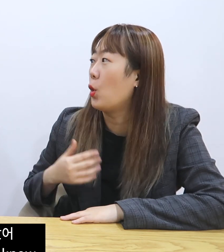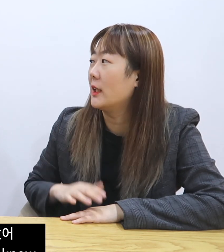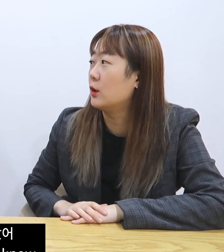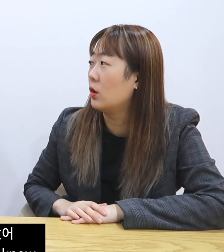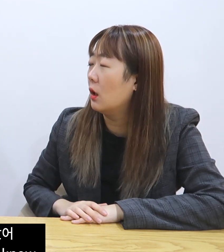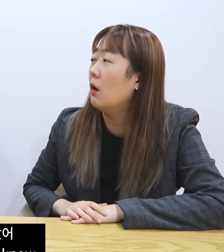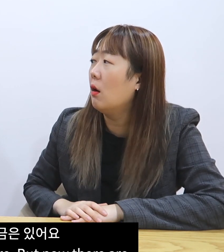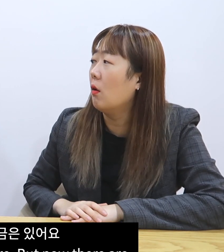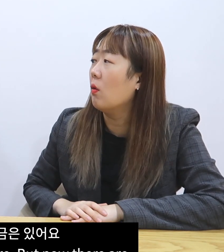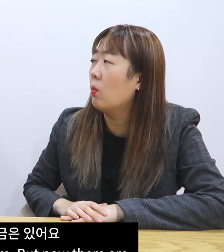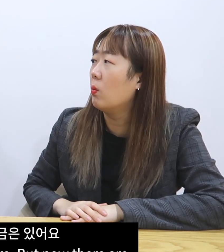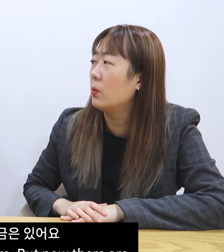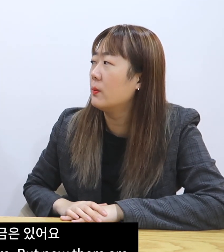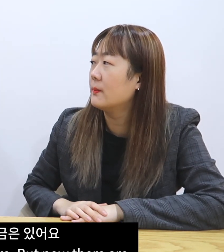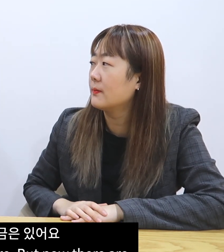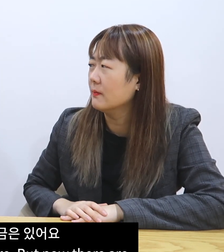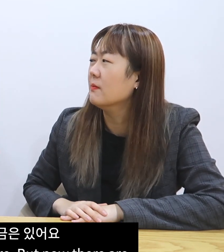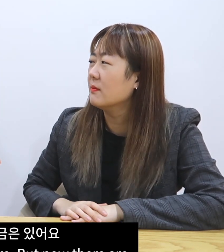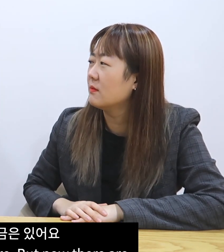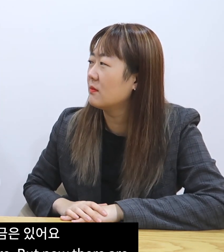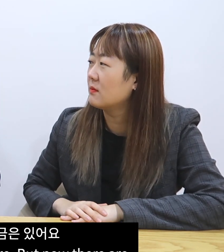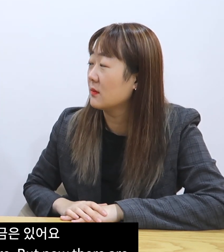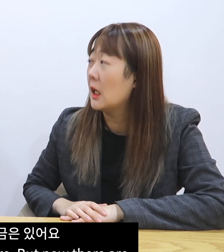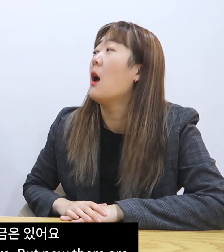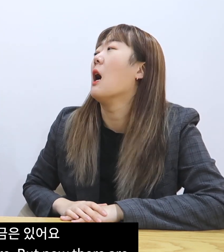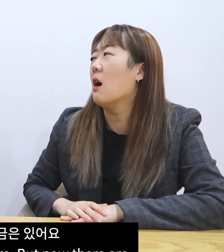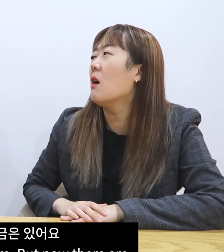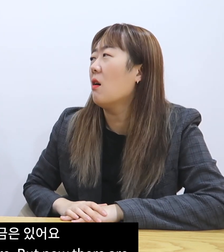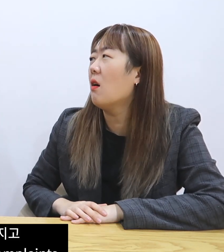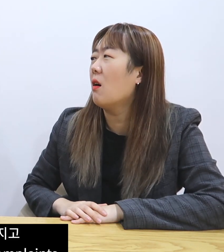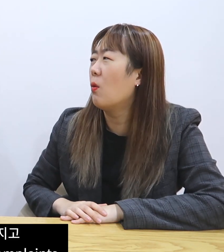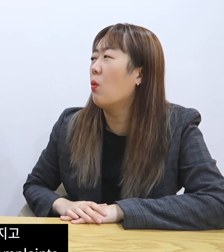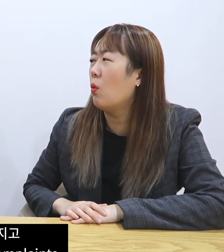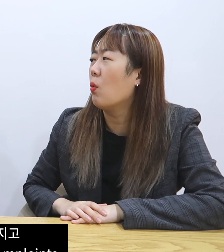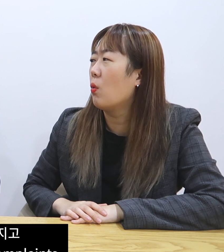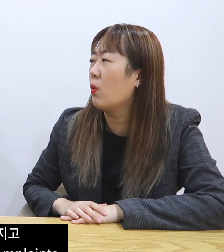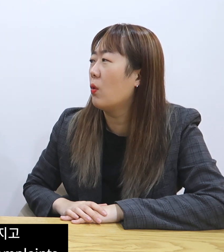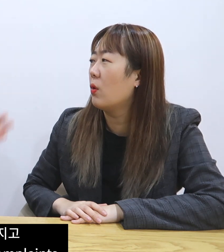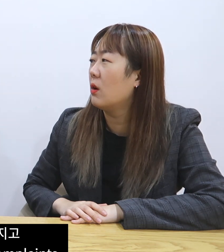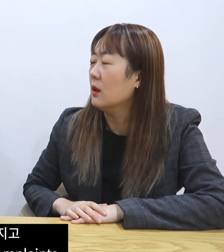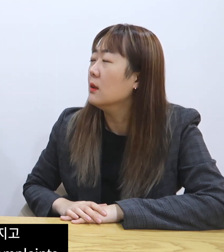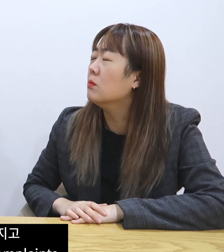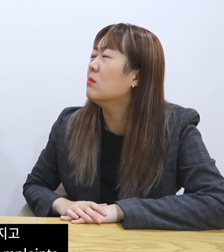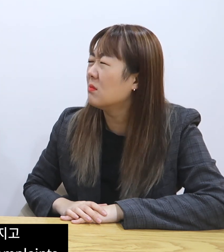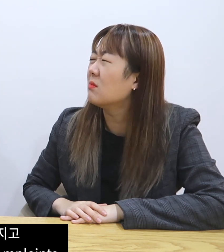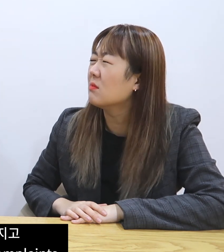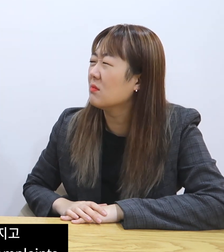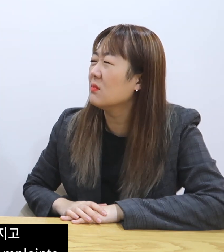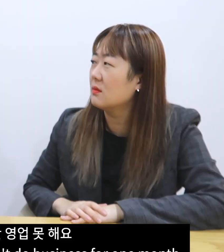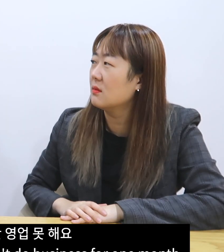몰랐어. 옛날에 없었지만 지금 있죠. 민원이 많아가지고